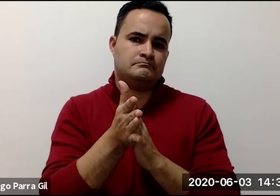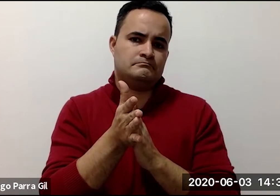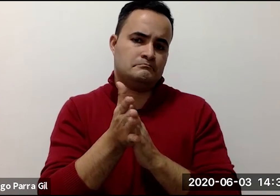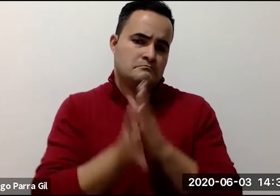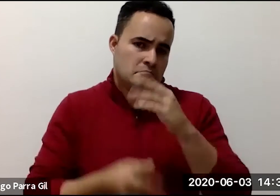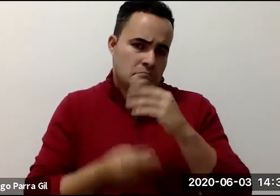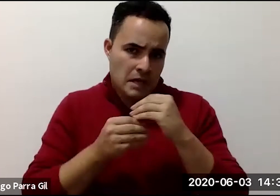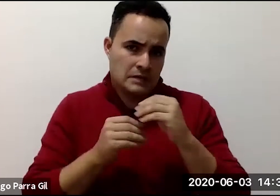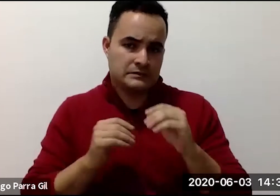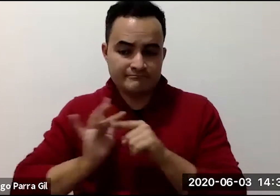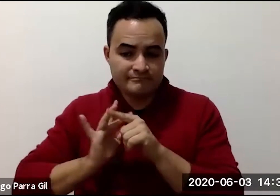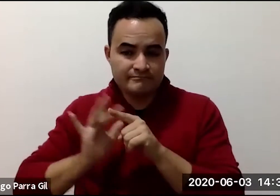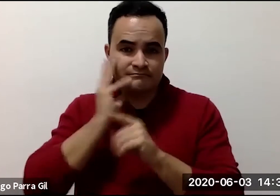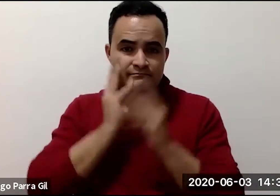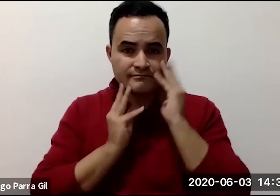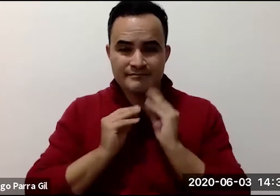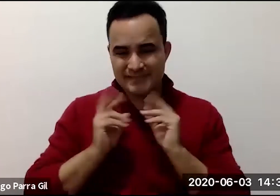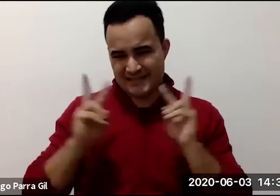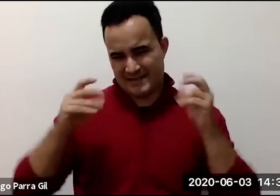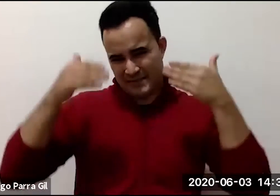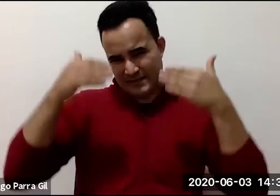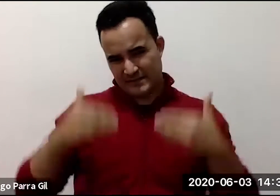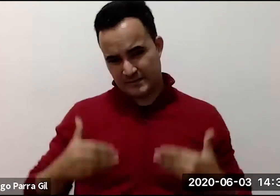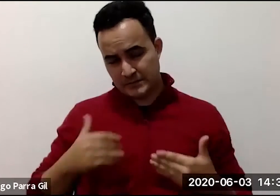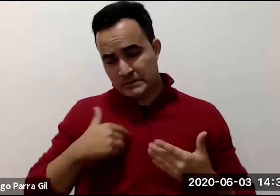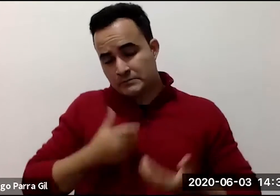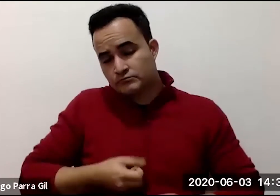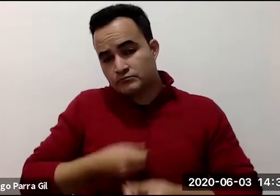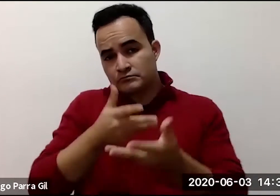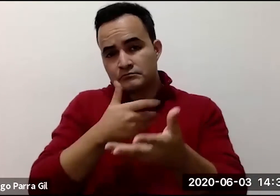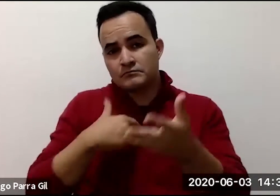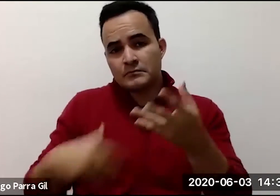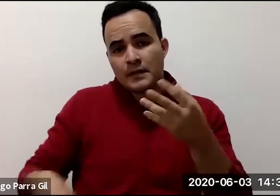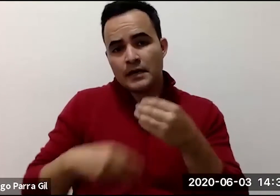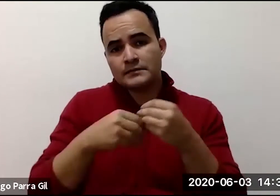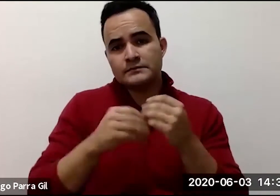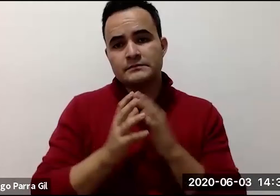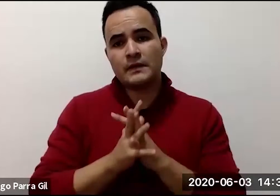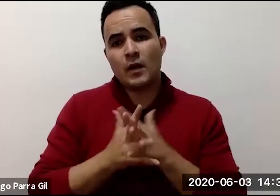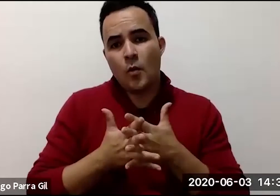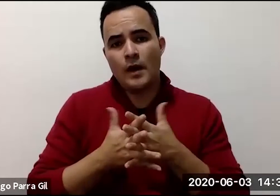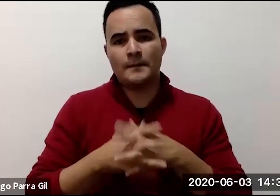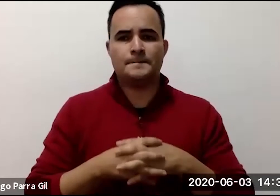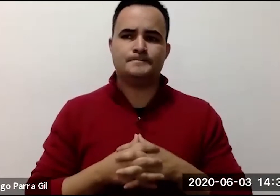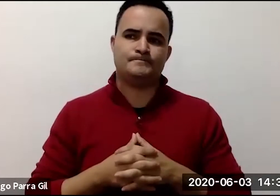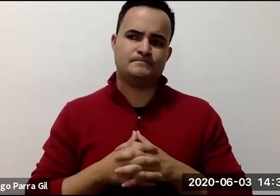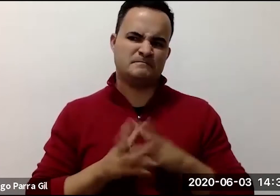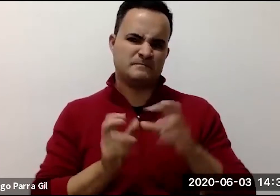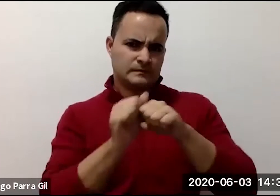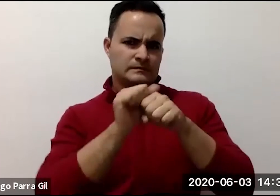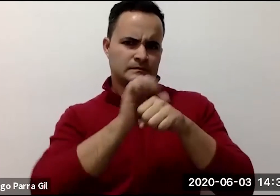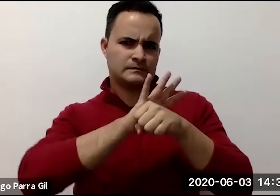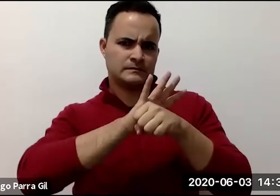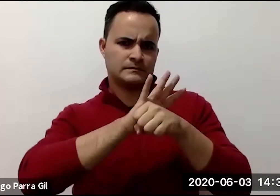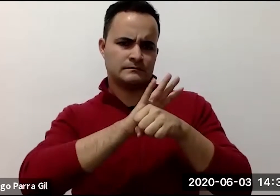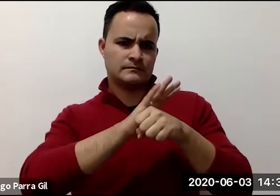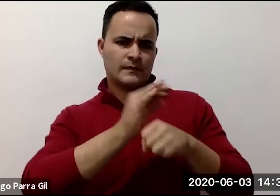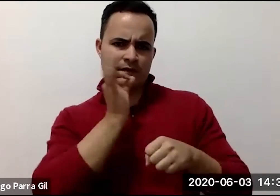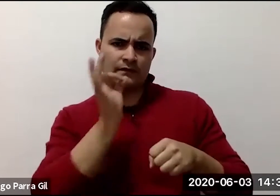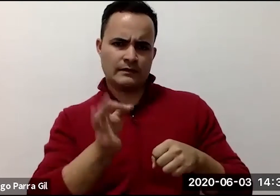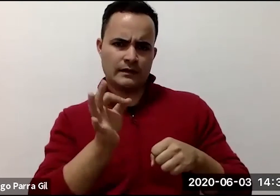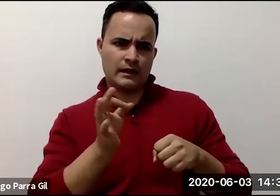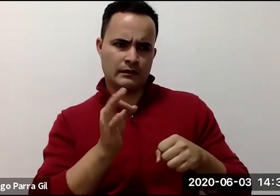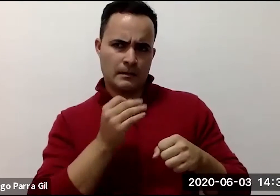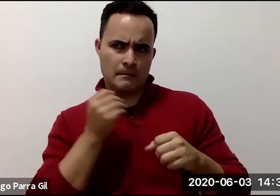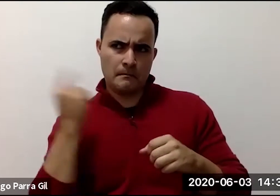de la misma discapacidad y me parece que es, y también algo que la misma pandemia ha enseñado, pero